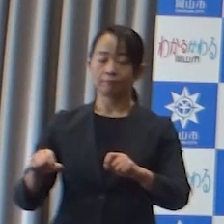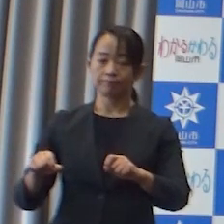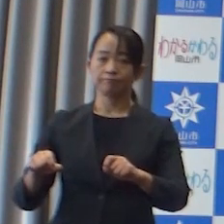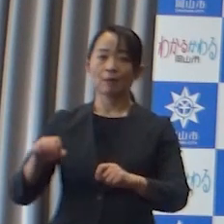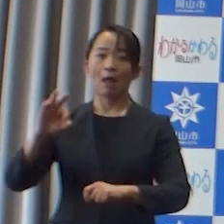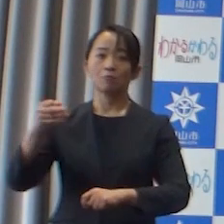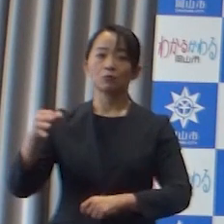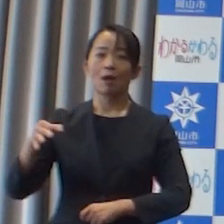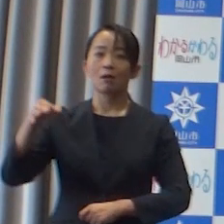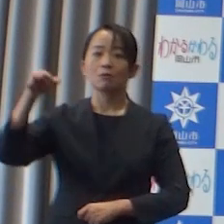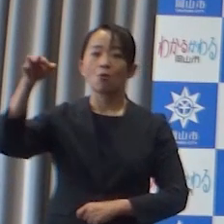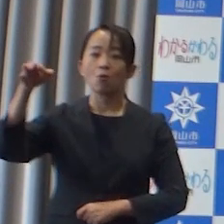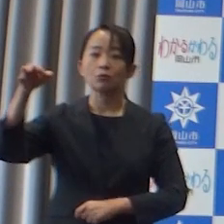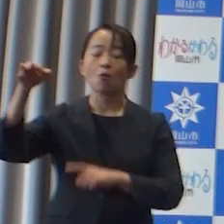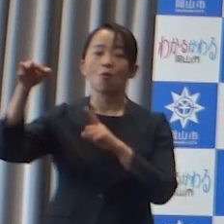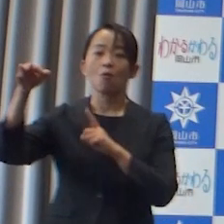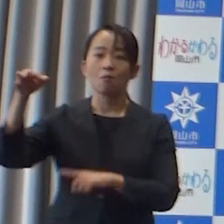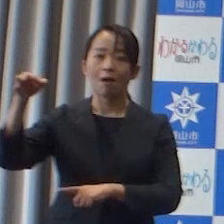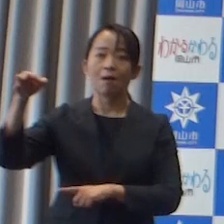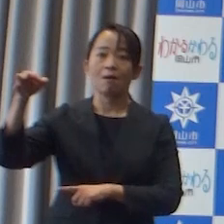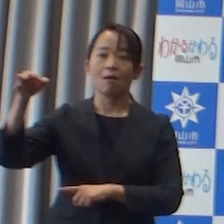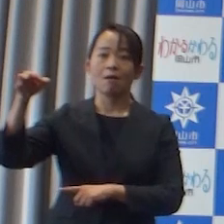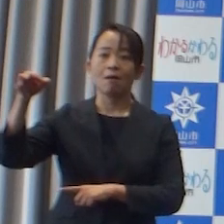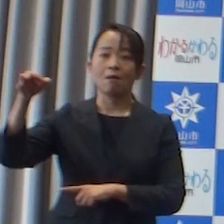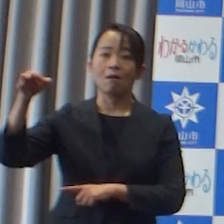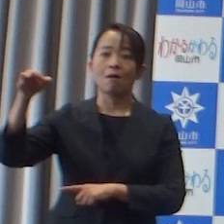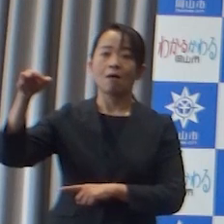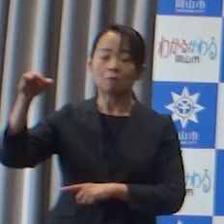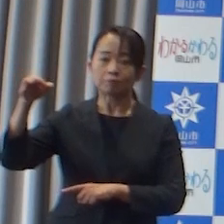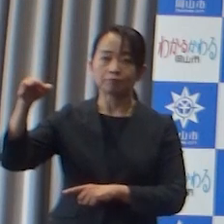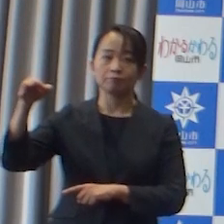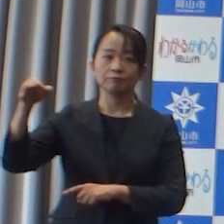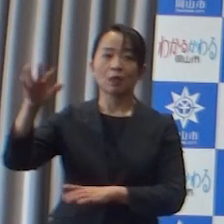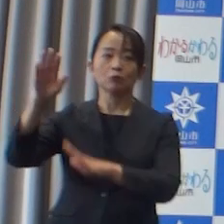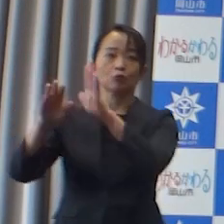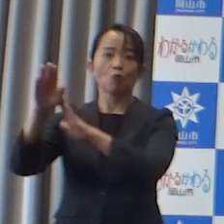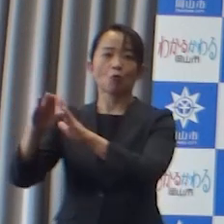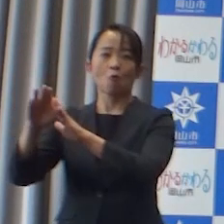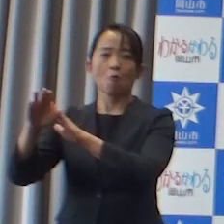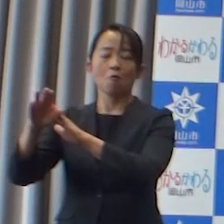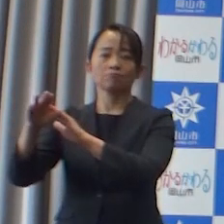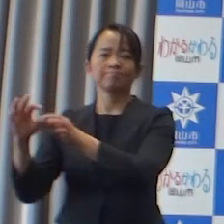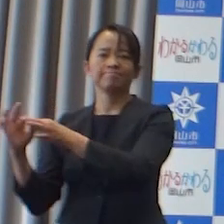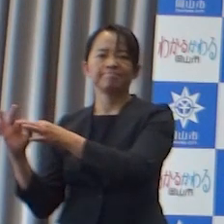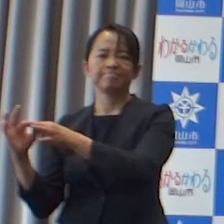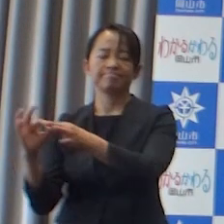物価高騰というのはすごく、エネルギーと、物価の高騰がすごく長引いてまして、